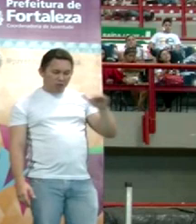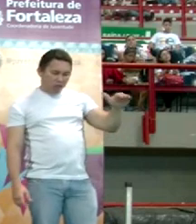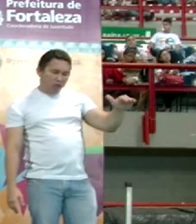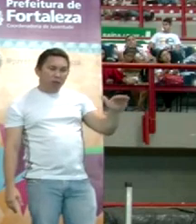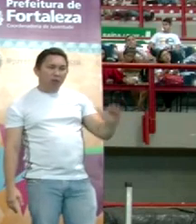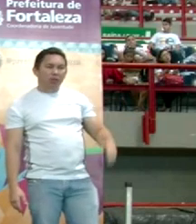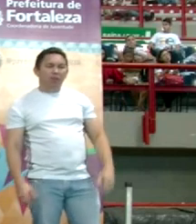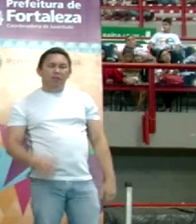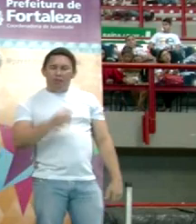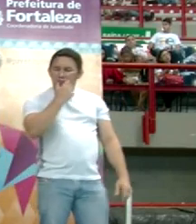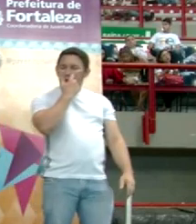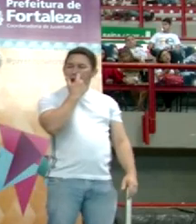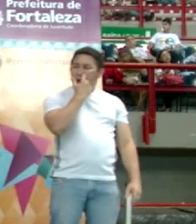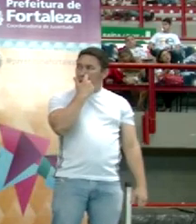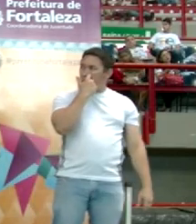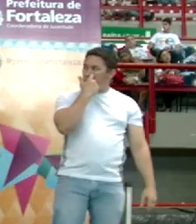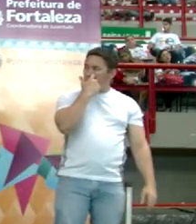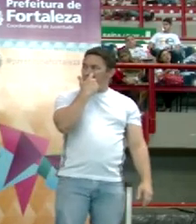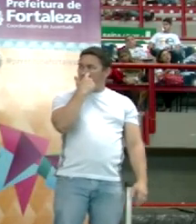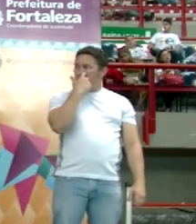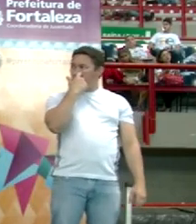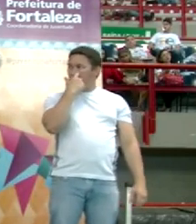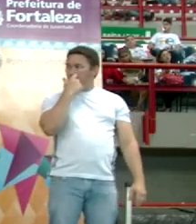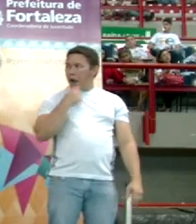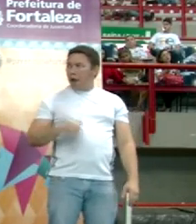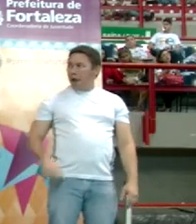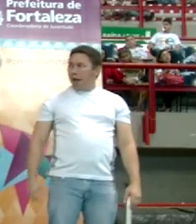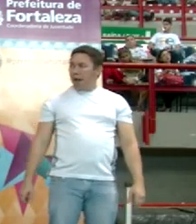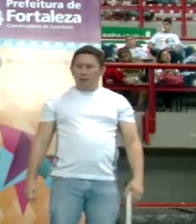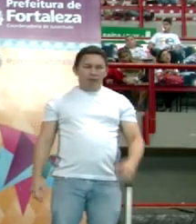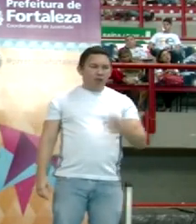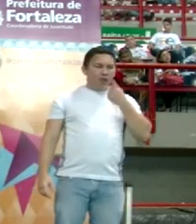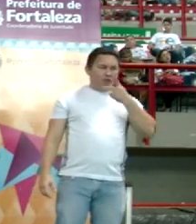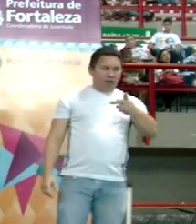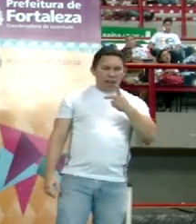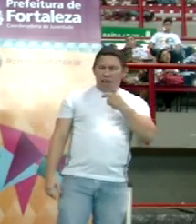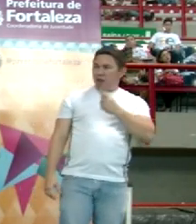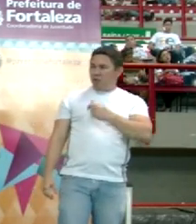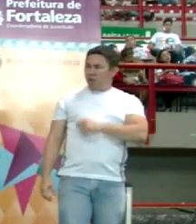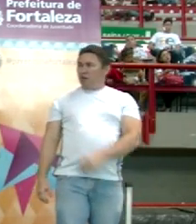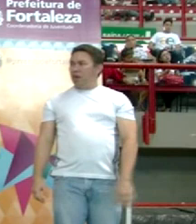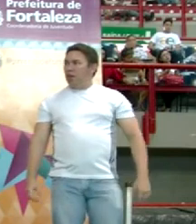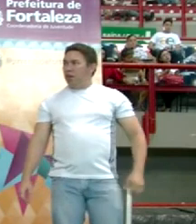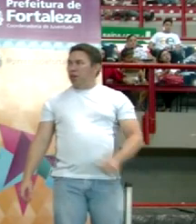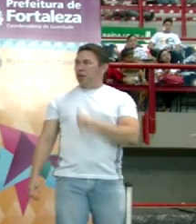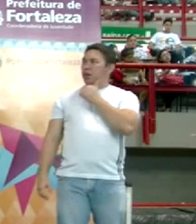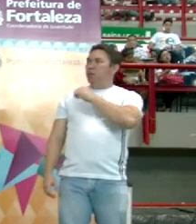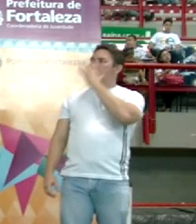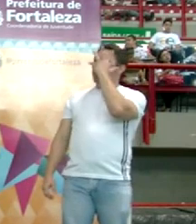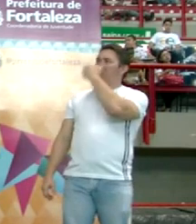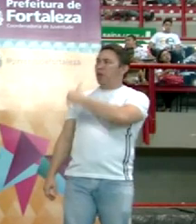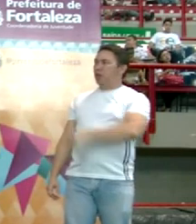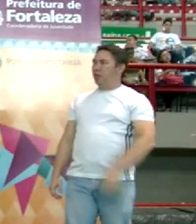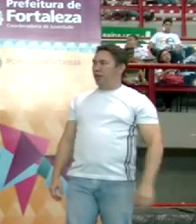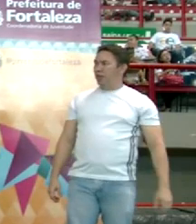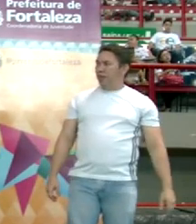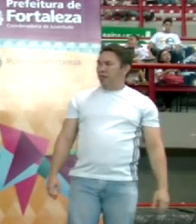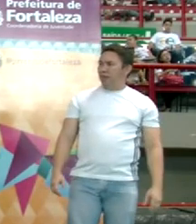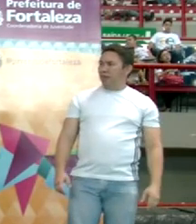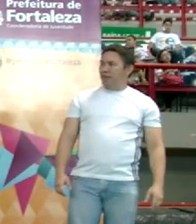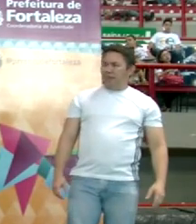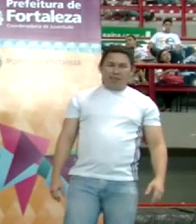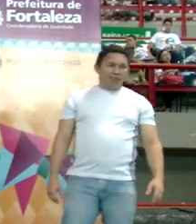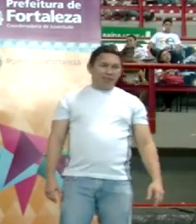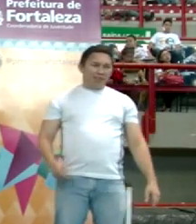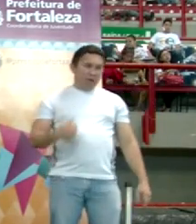menino, tinha aqueles camaradas que falava assim, olha que menina bonita, queria tanto saber o nome dela. Eu olhava assim